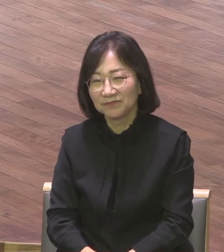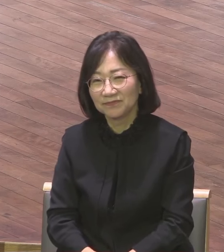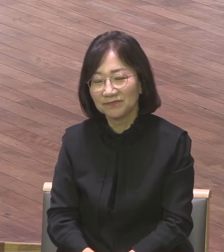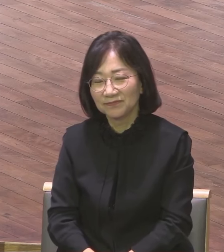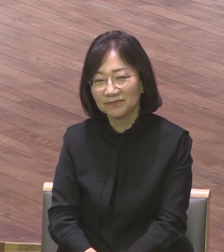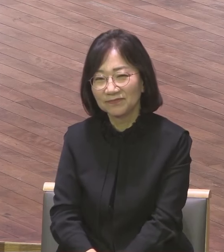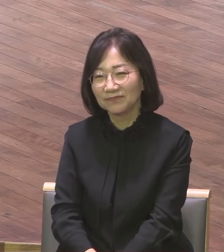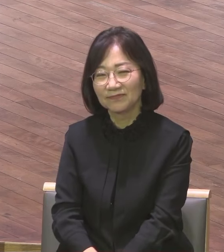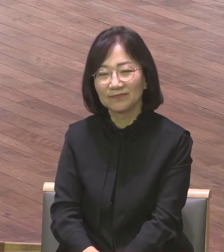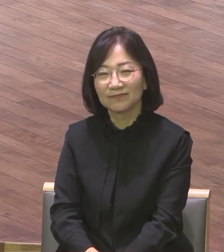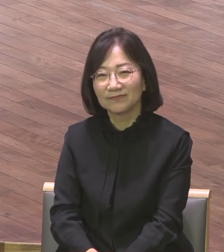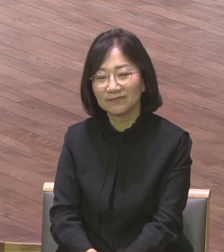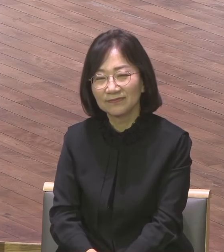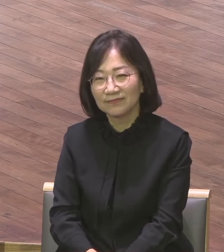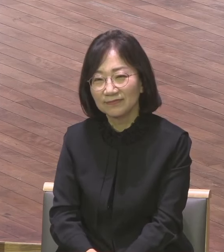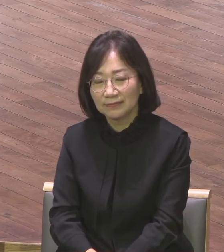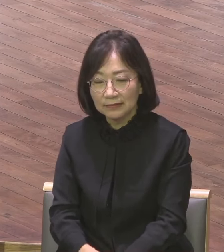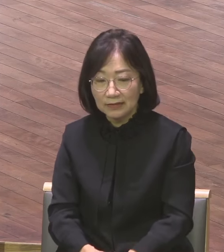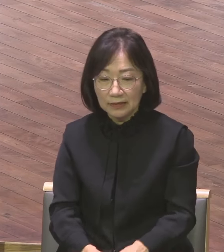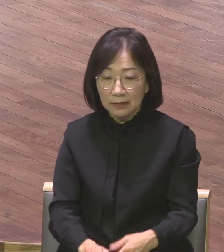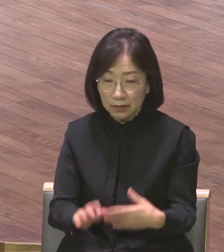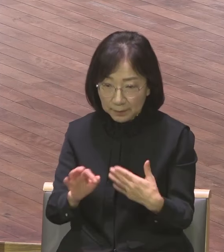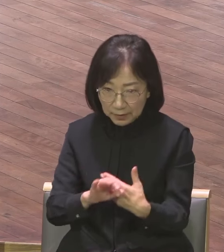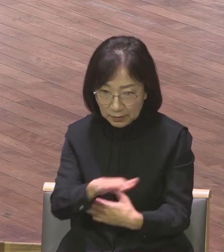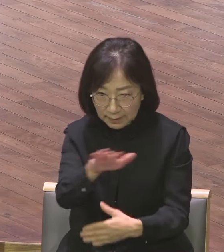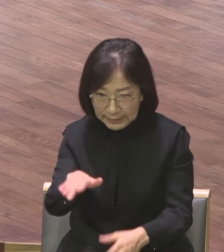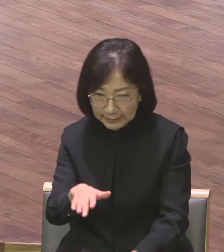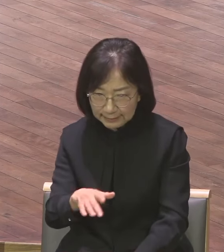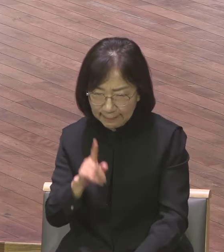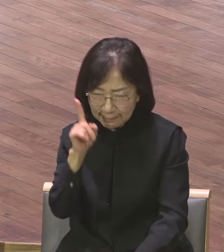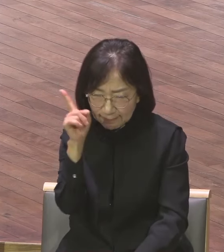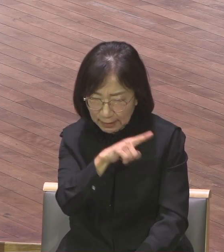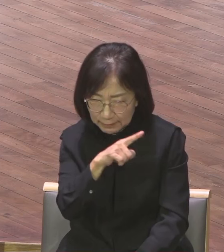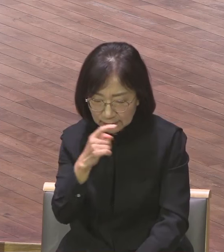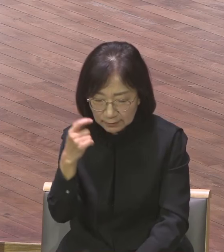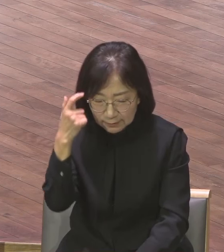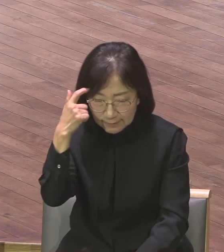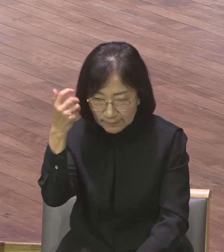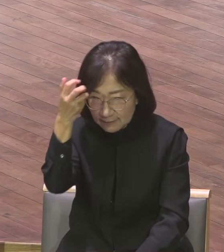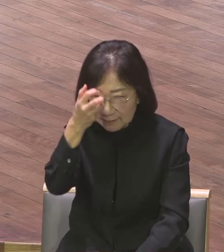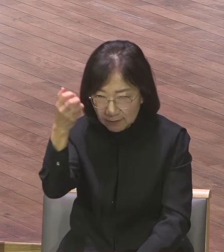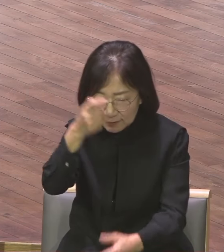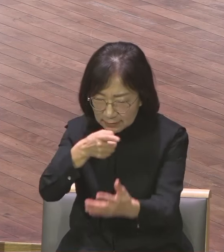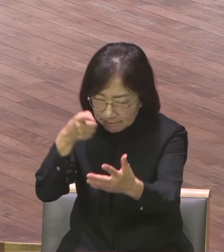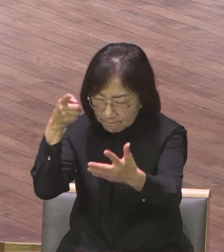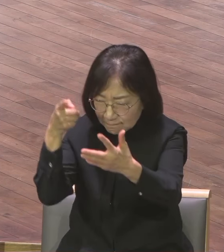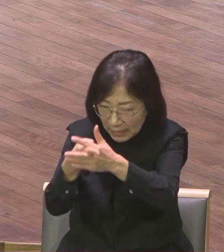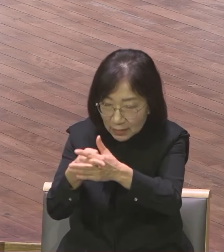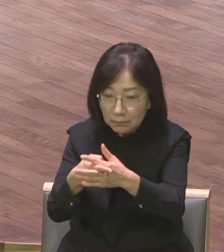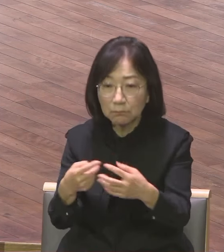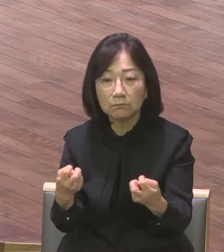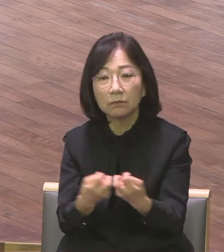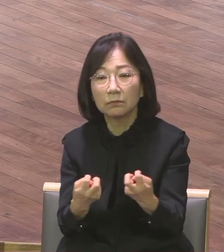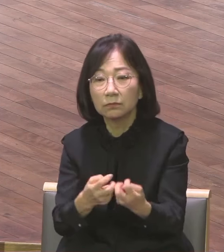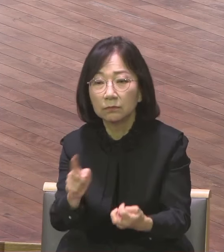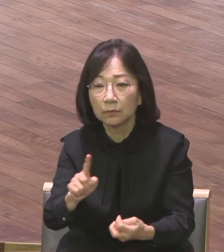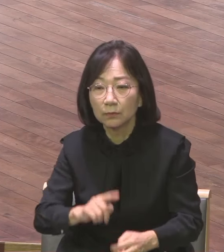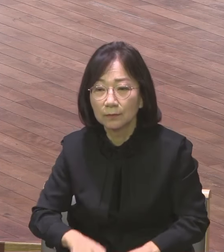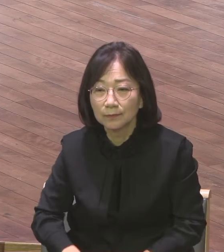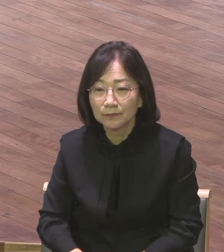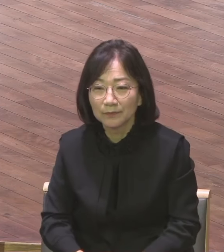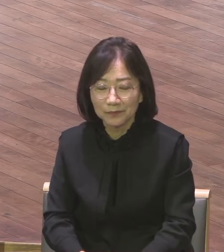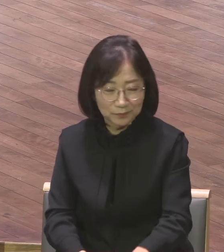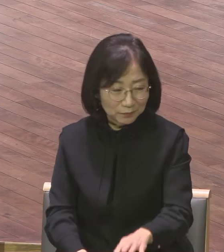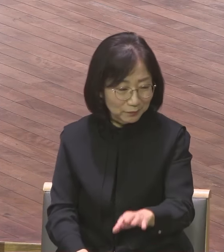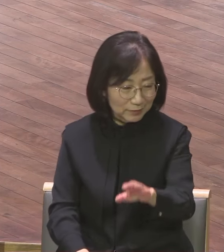자, 그렇다면 어떻게 이런 미혹의 영을 분별할 수 있느냐? 어떻게 분별합니까? 2절